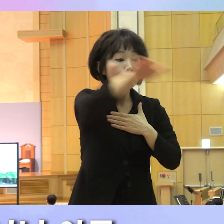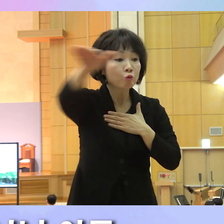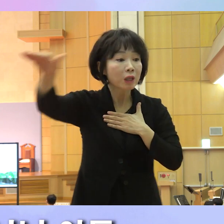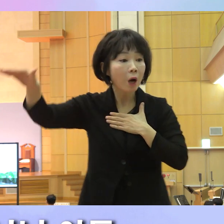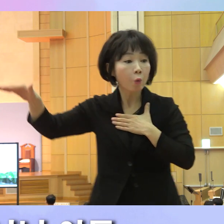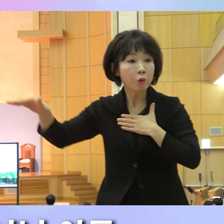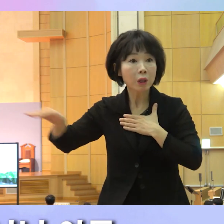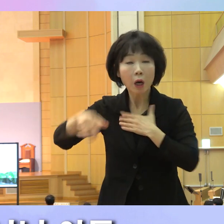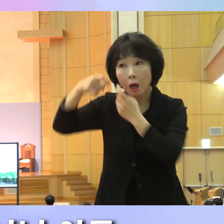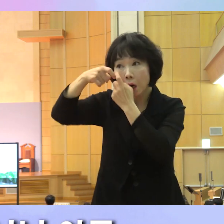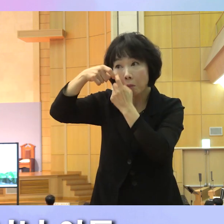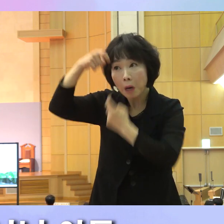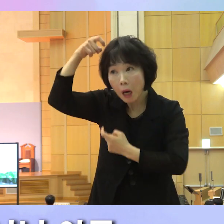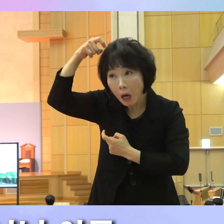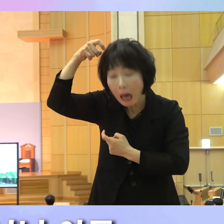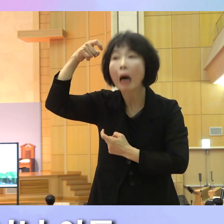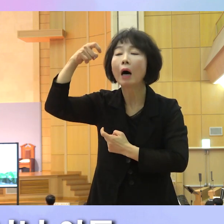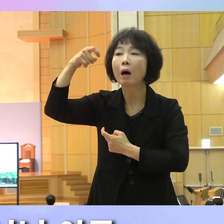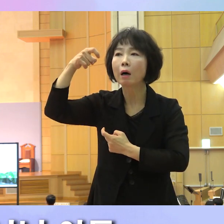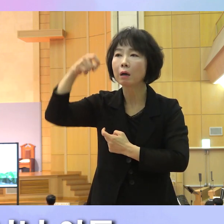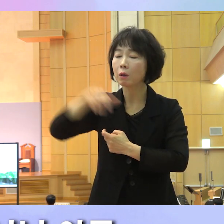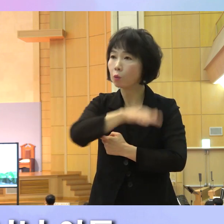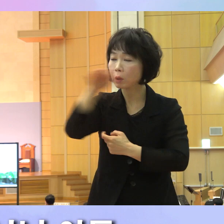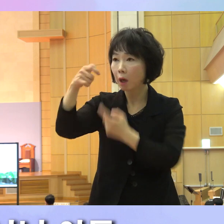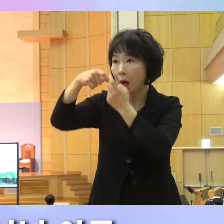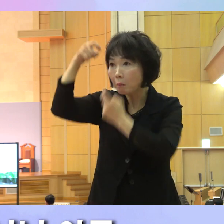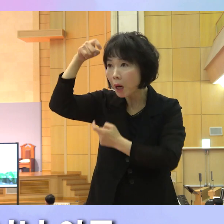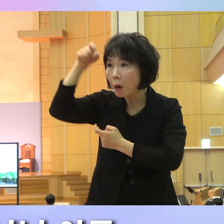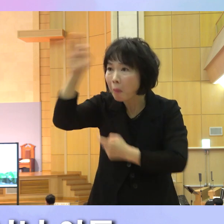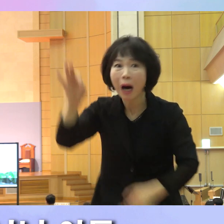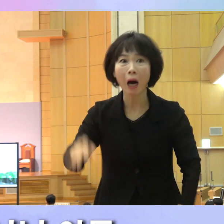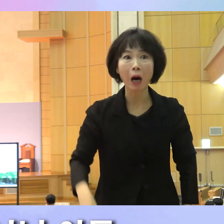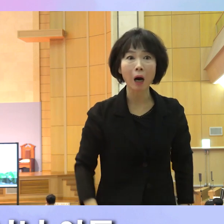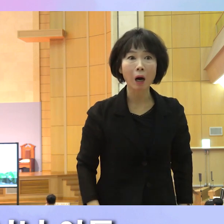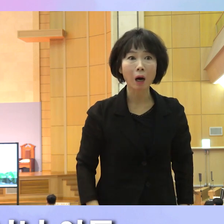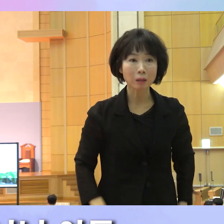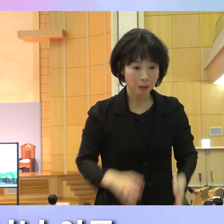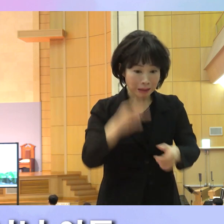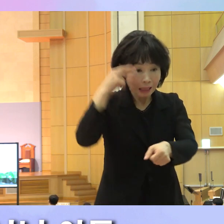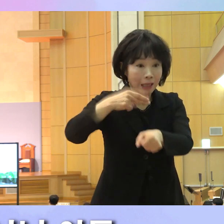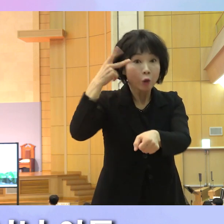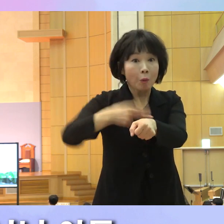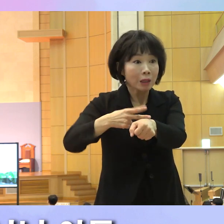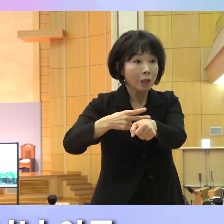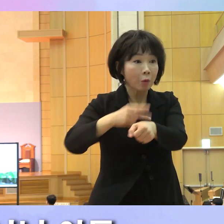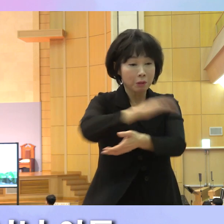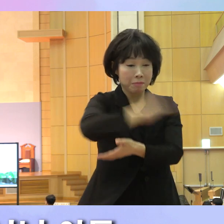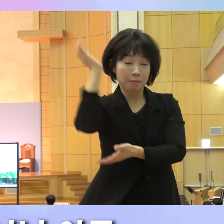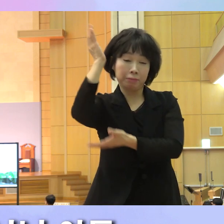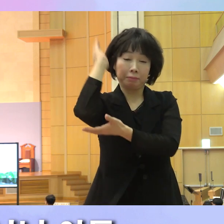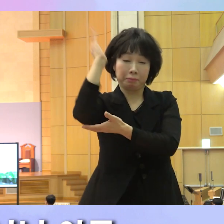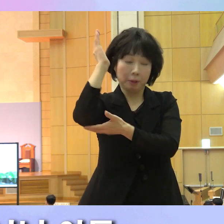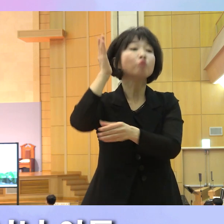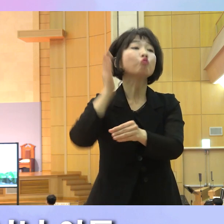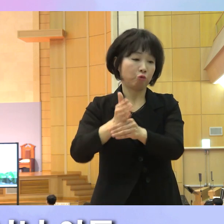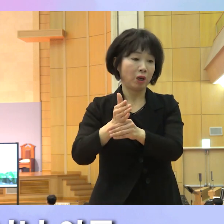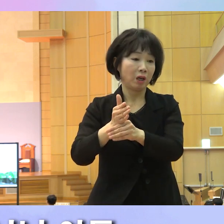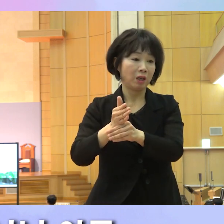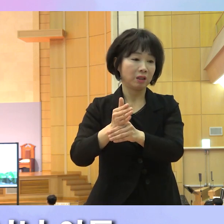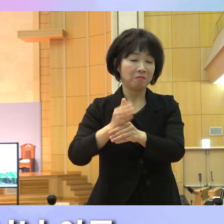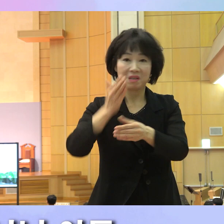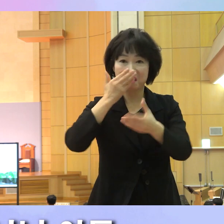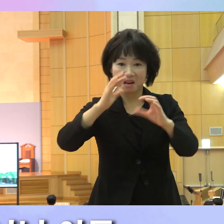우리가 보니 이제 그 사도 바울이 말씀을 증거하고 있는데 그 소위 유대교